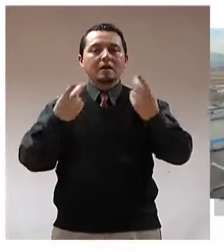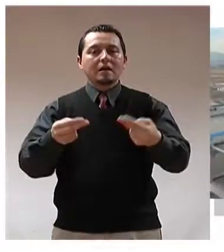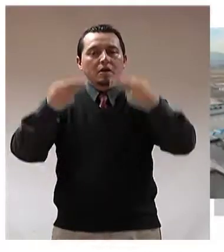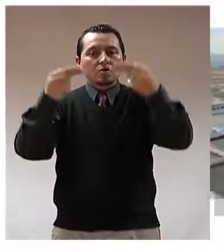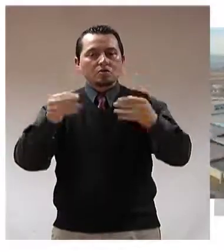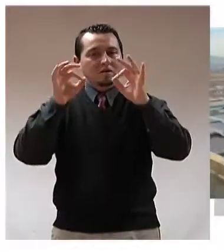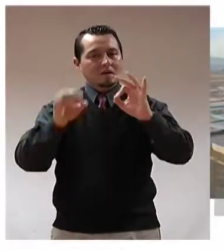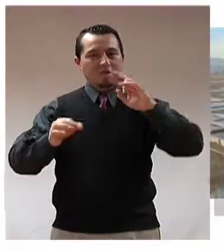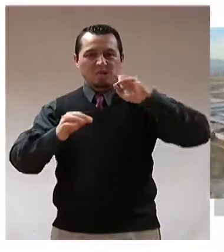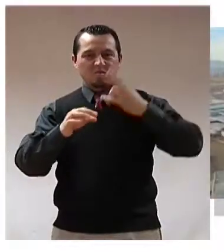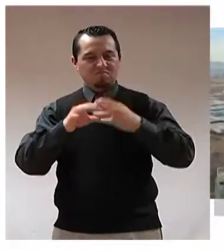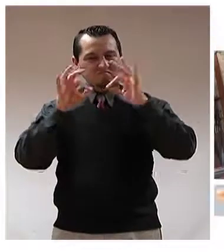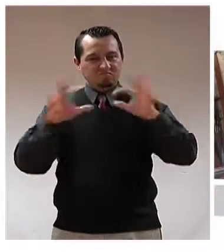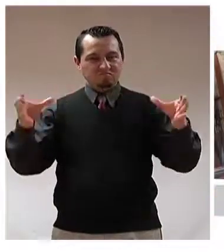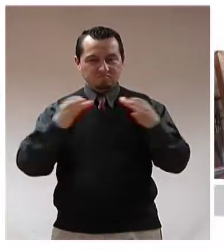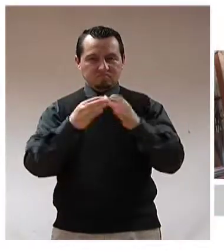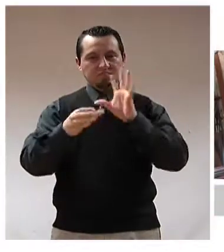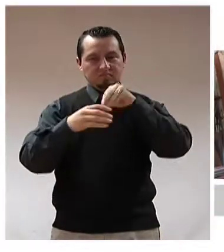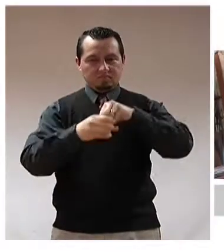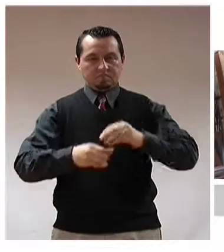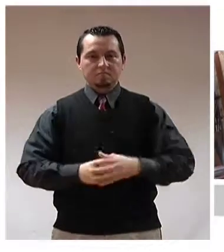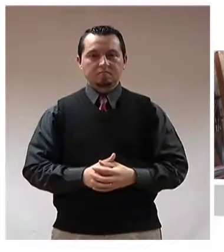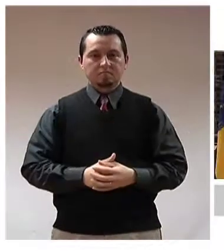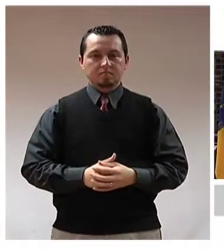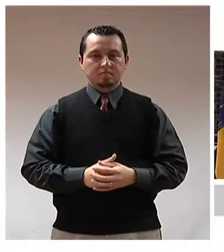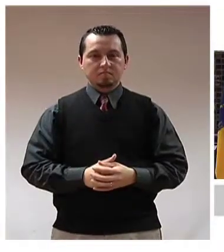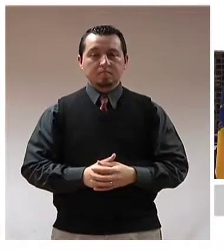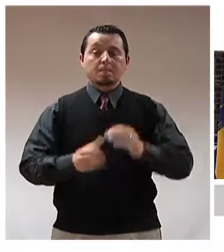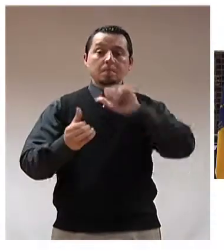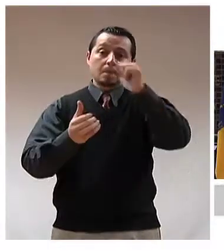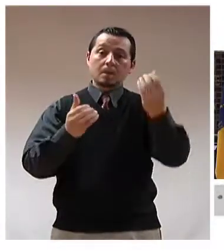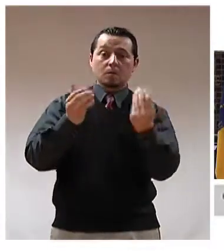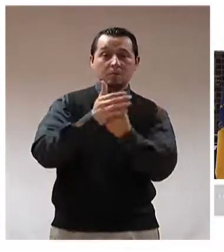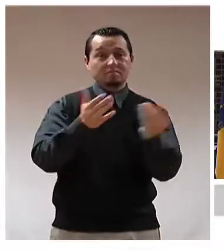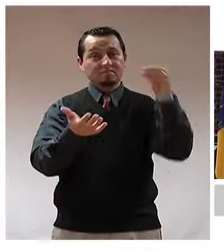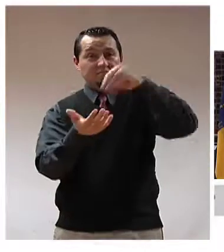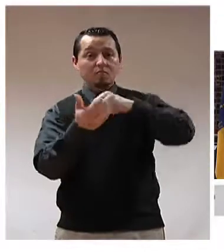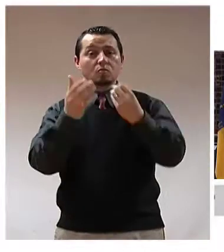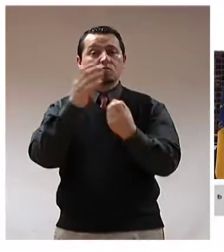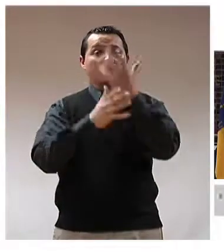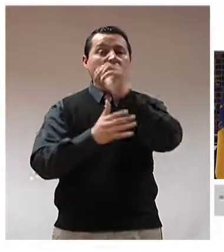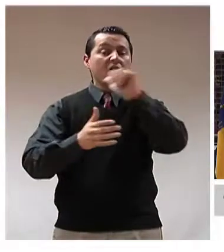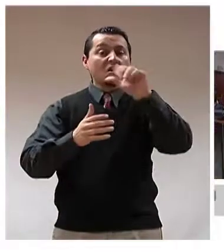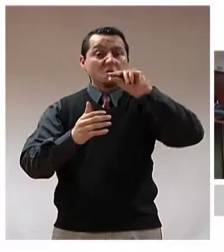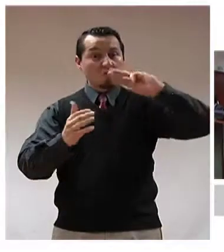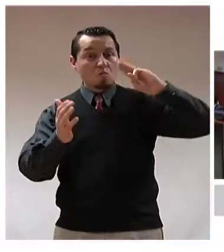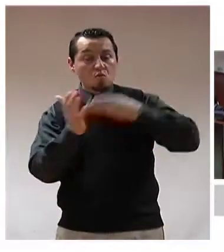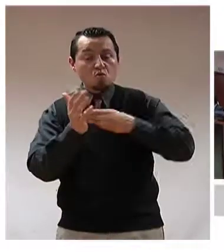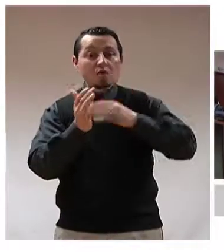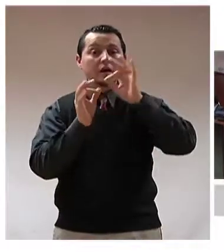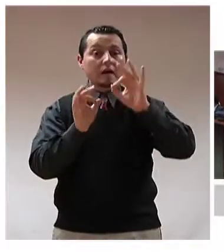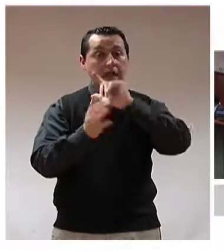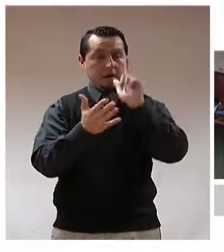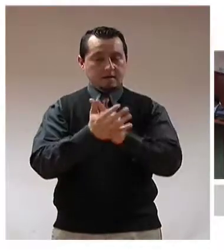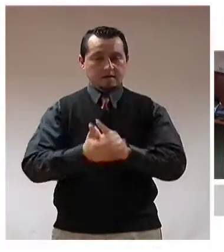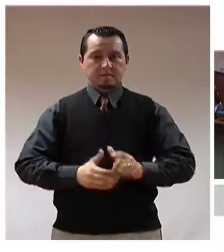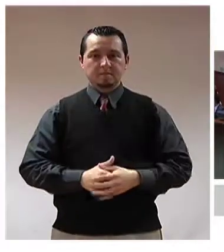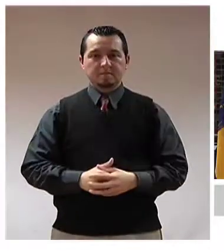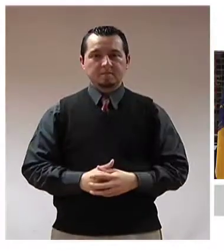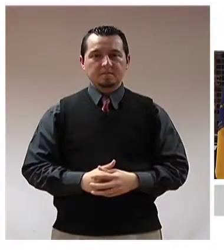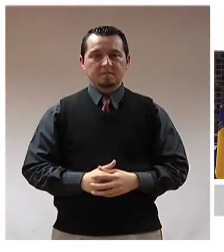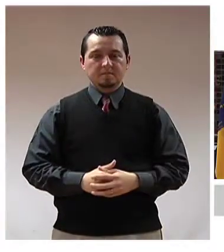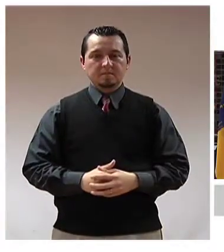a negocios socialmente responsables o incluyentes. Se impondrán sanciones a los funcionarios que no pongan en práctica esta nueva